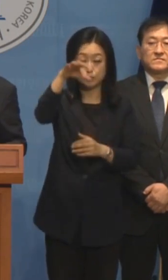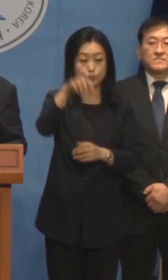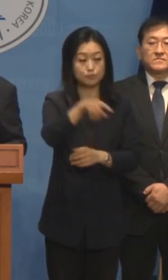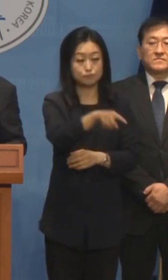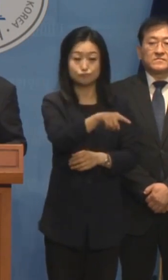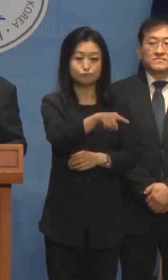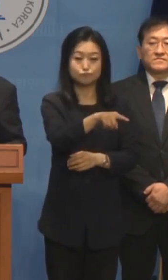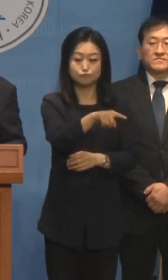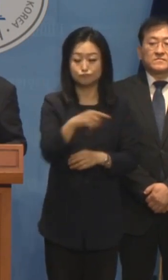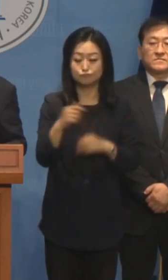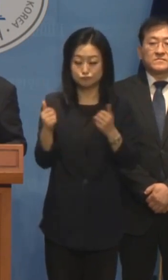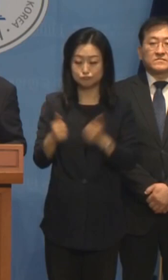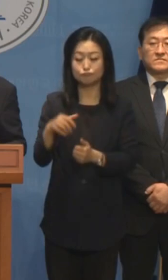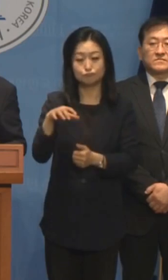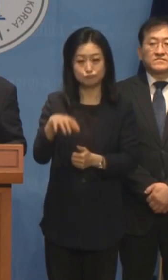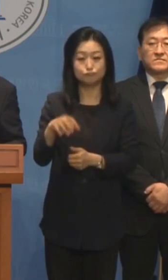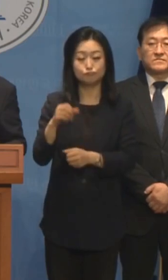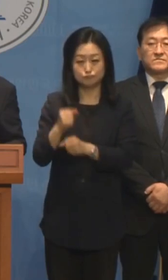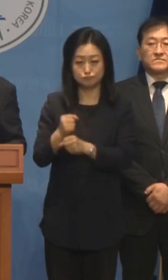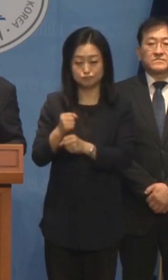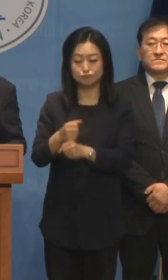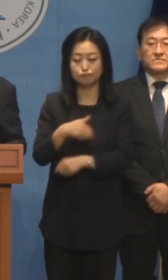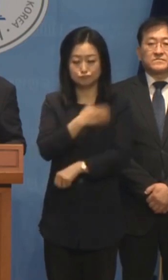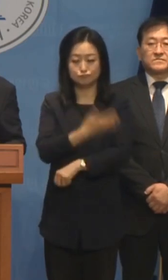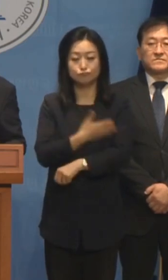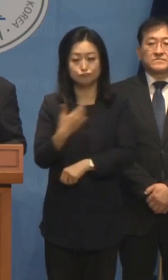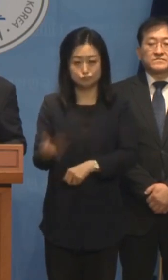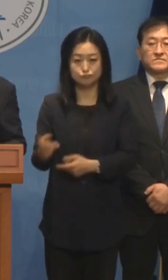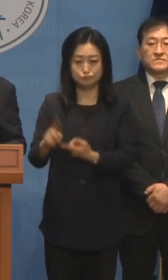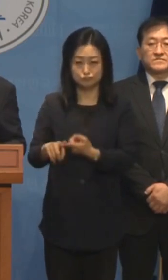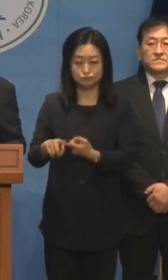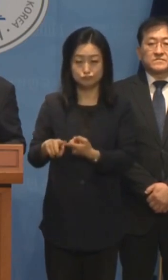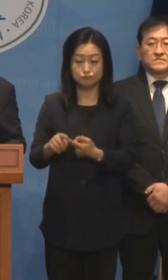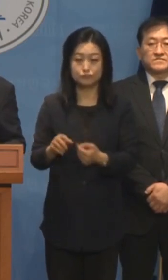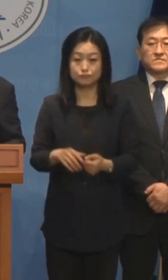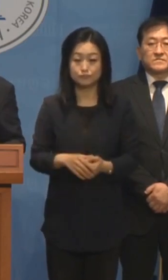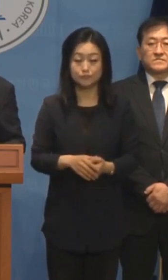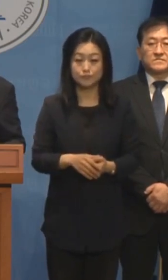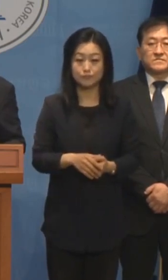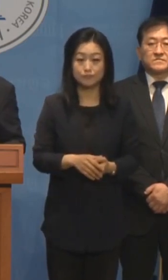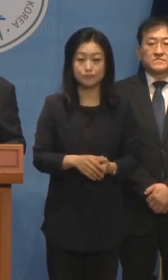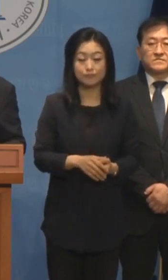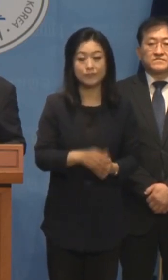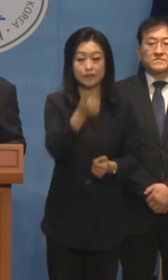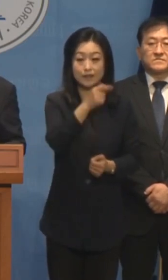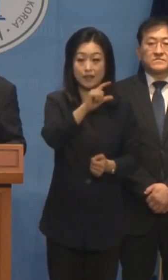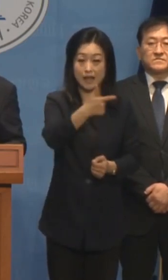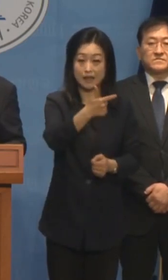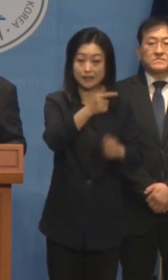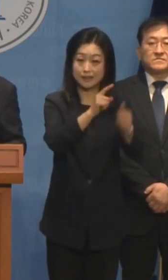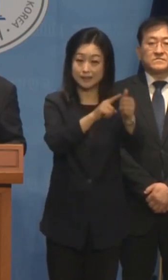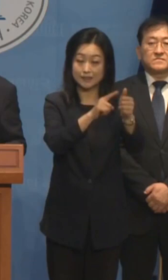아니고 국회 입법사항이라고 결정한 바 있습니다. 알량한 법지식으로 국회의 입법권을